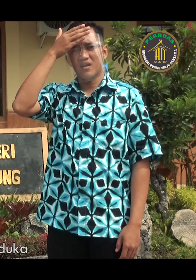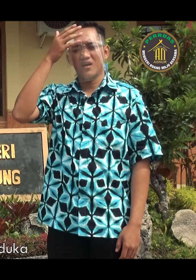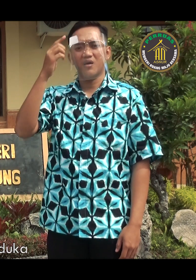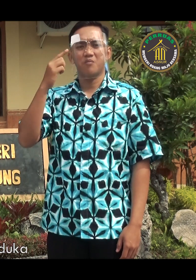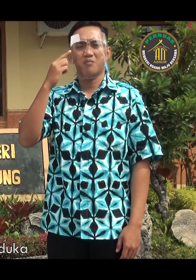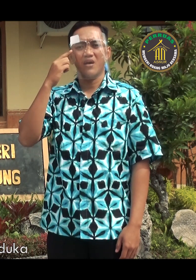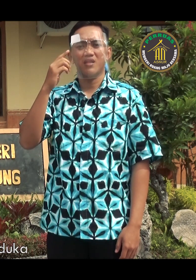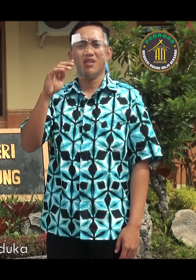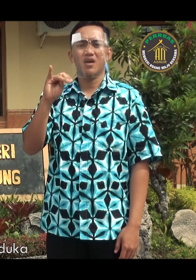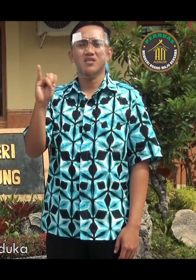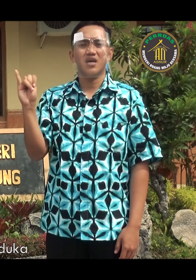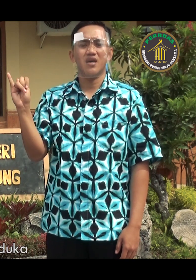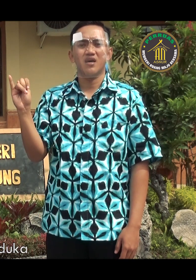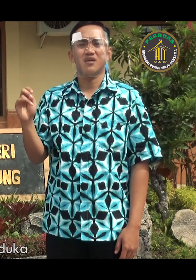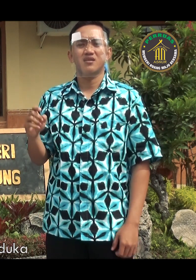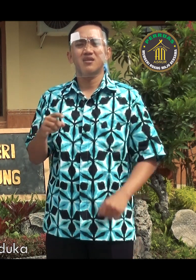matanya